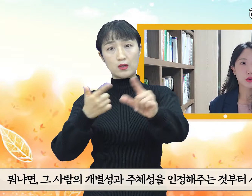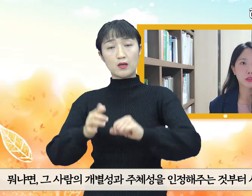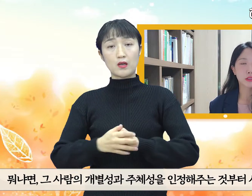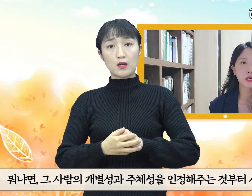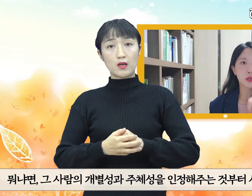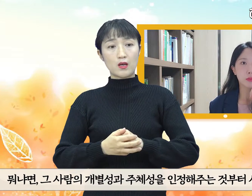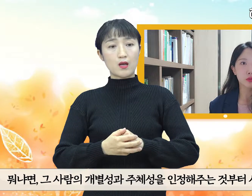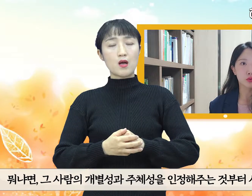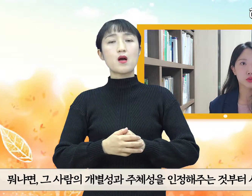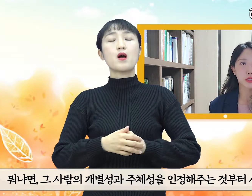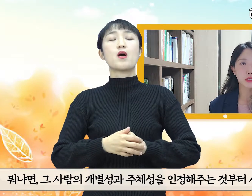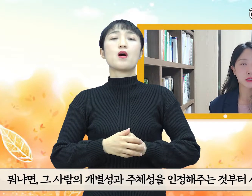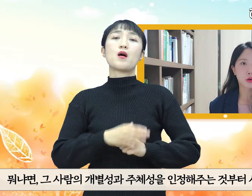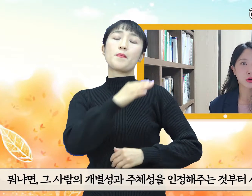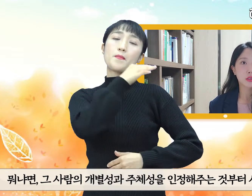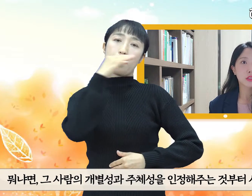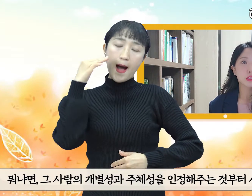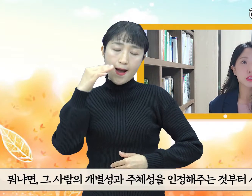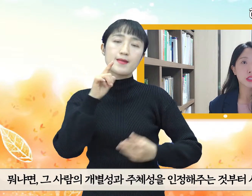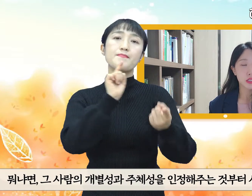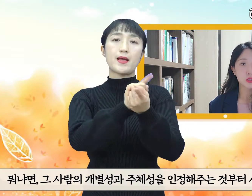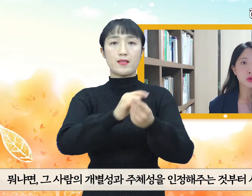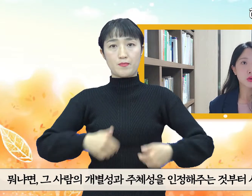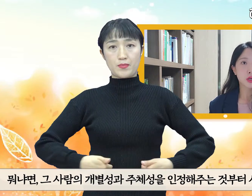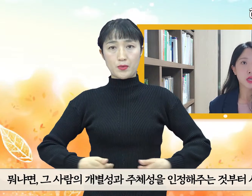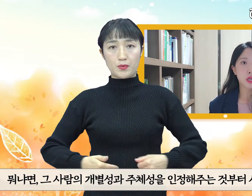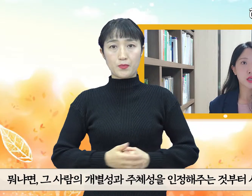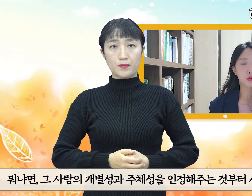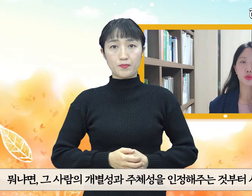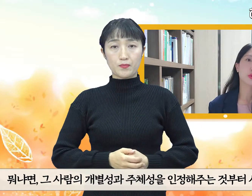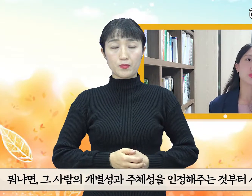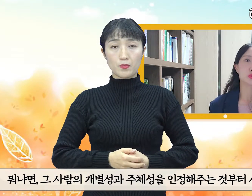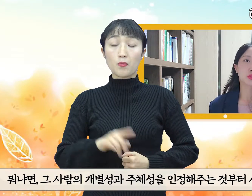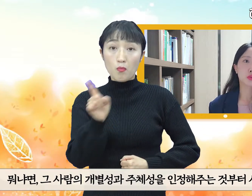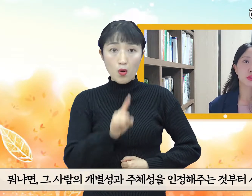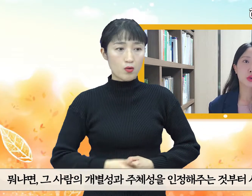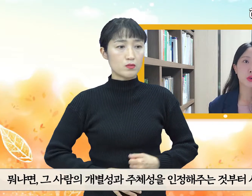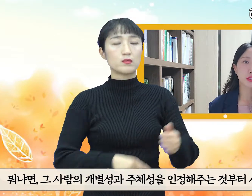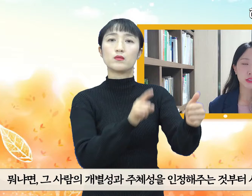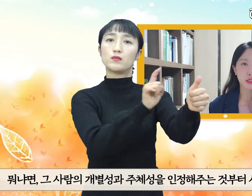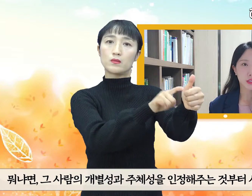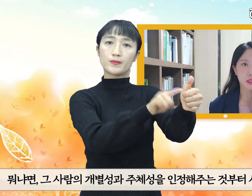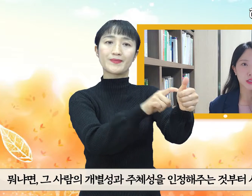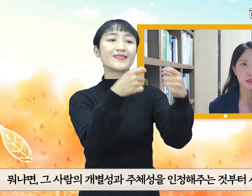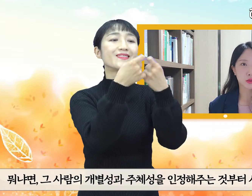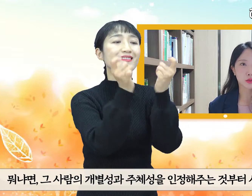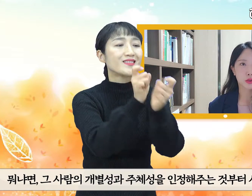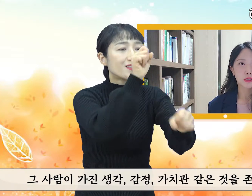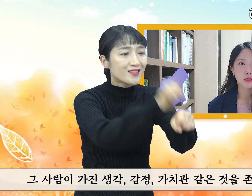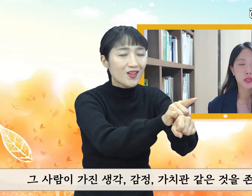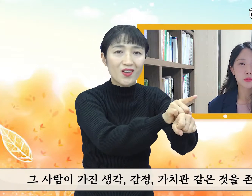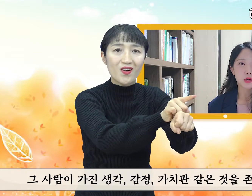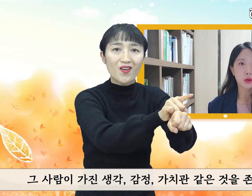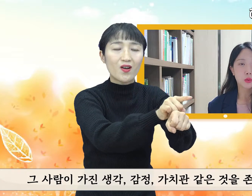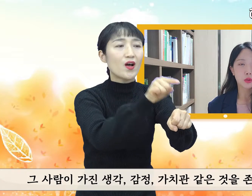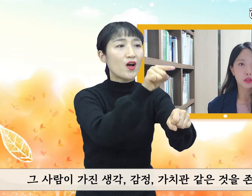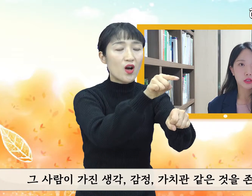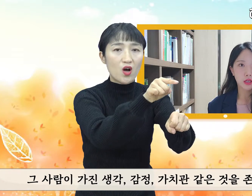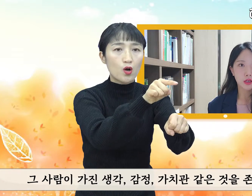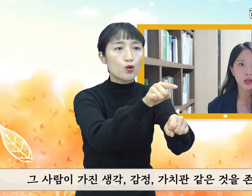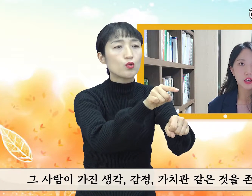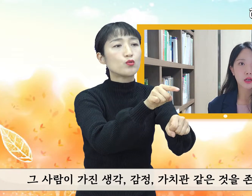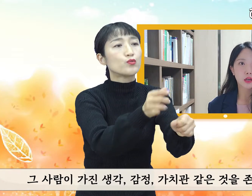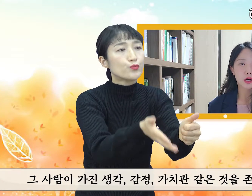개별성, 그 사람의 주체성을 인정해 주는 것부터 것부터 시작이 된다라는 거죠. 그 사람이 갖고